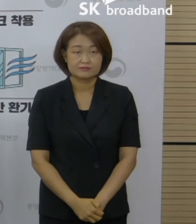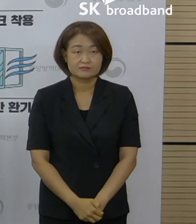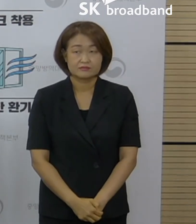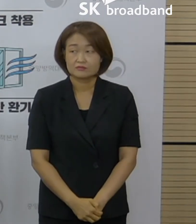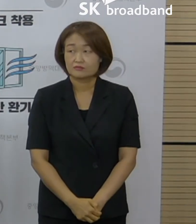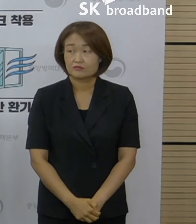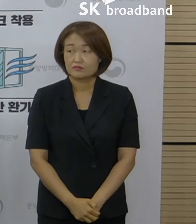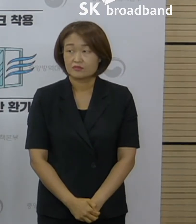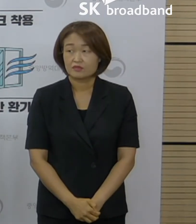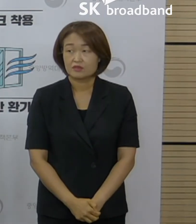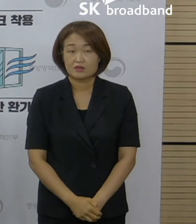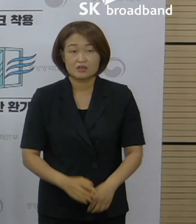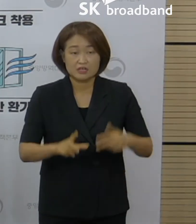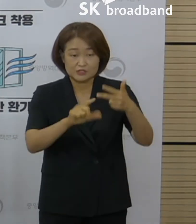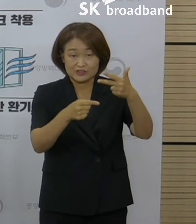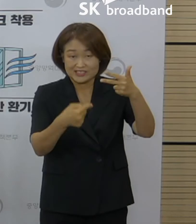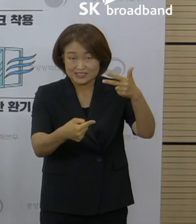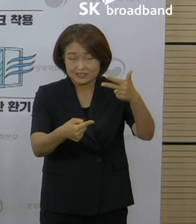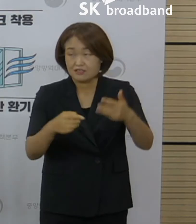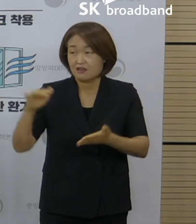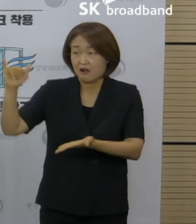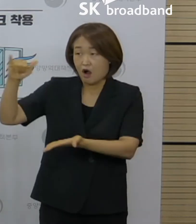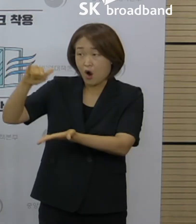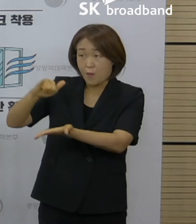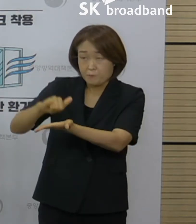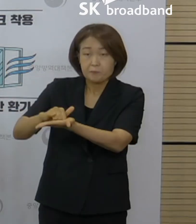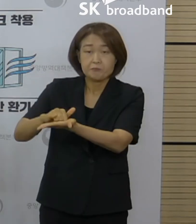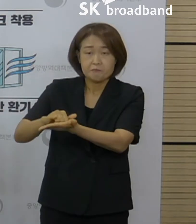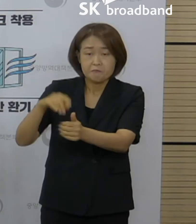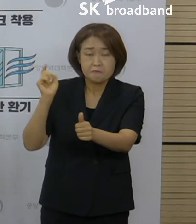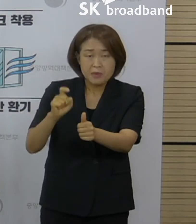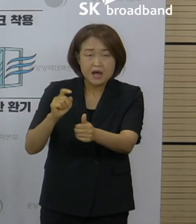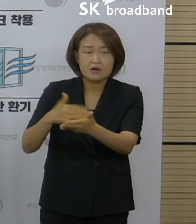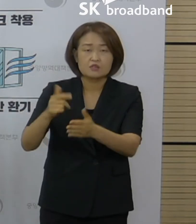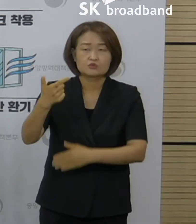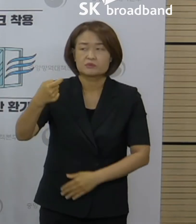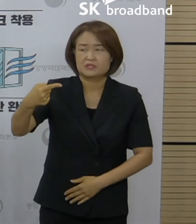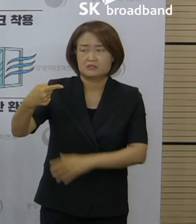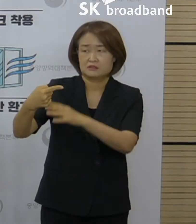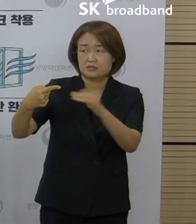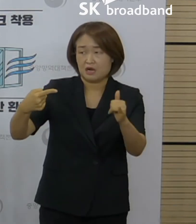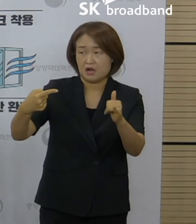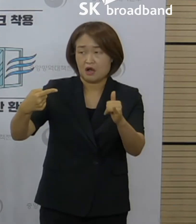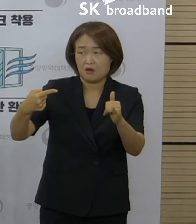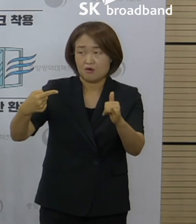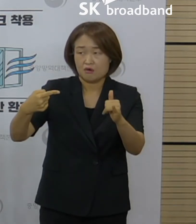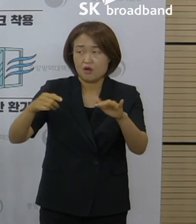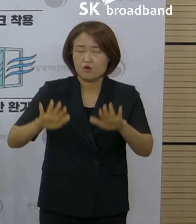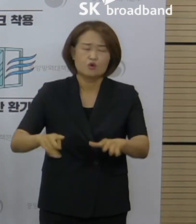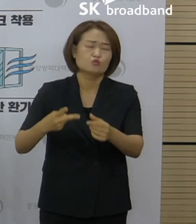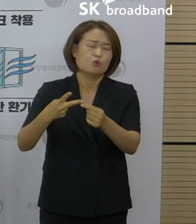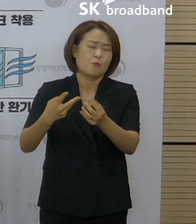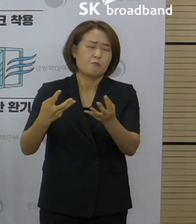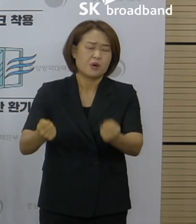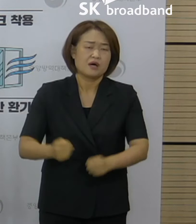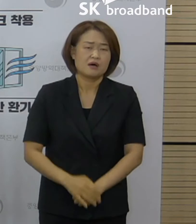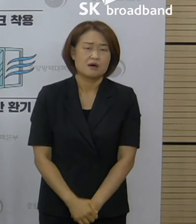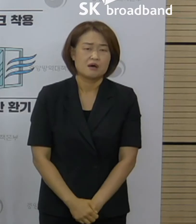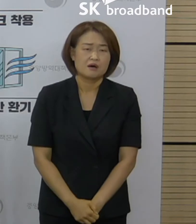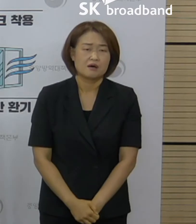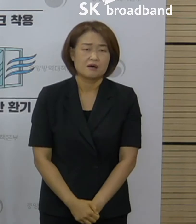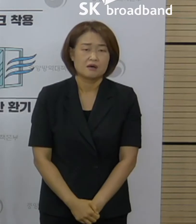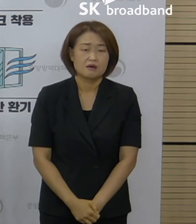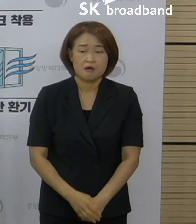오늘 0시 해외 유입 확진자가 61명으로 코로나19 국내 발생 이후에 두 번째로 많이 나왔는데 이렇게 증가한